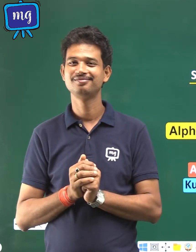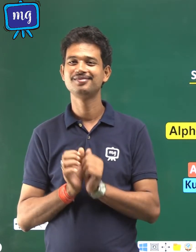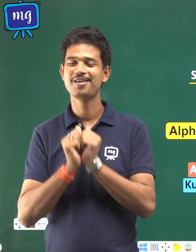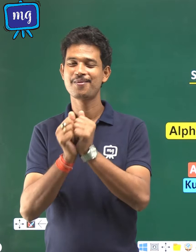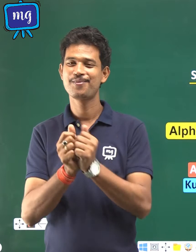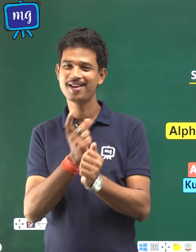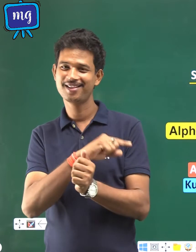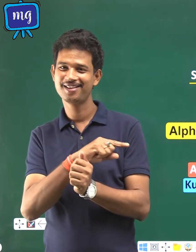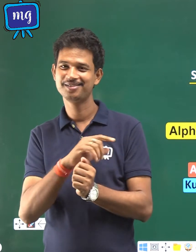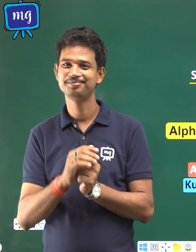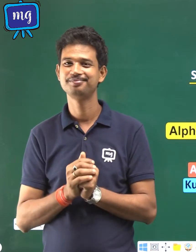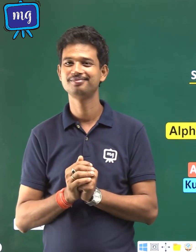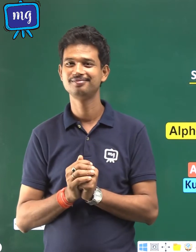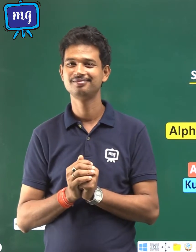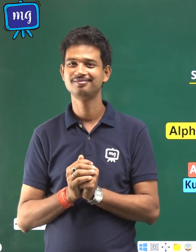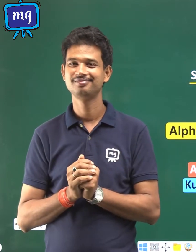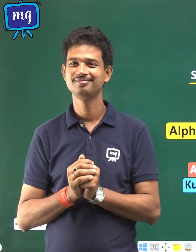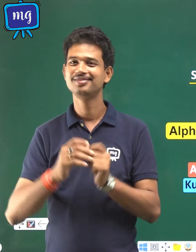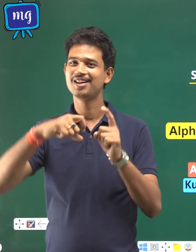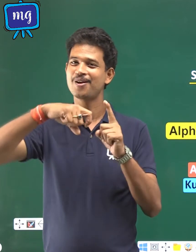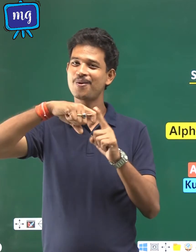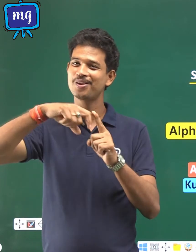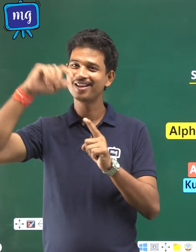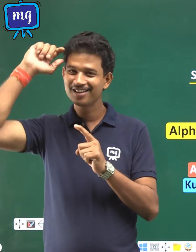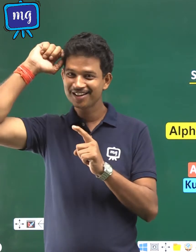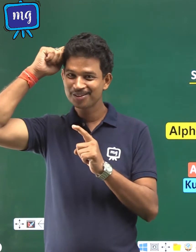With me, Kundan Chaturvedi.